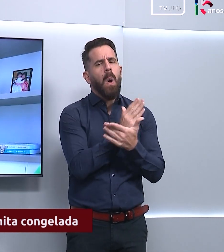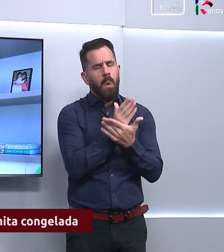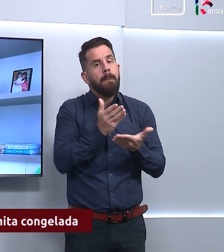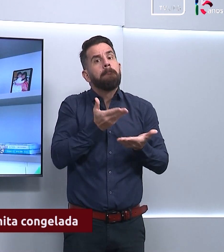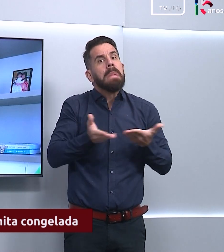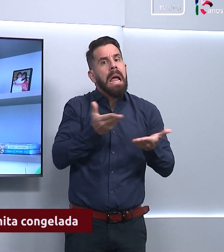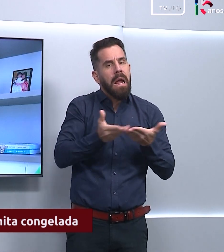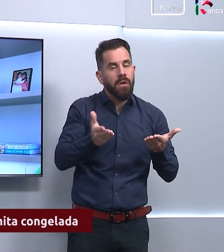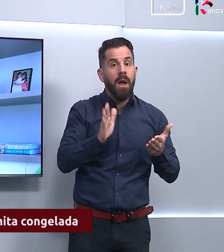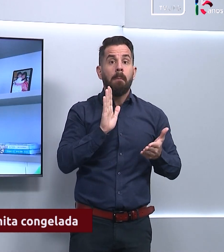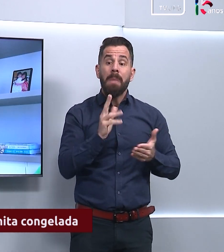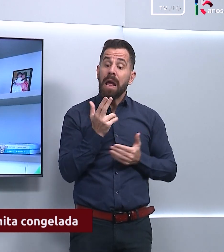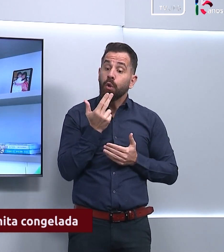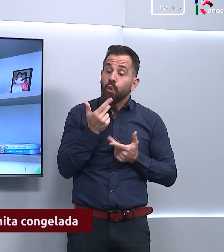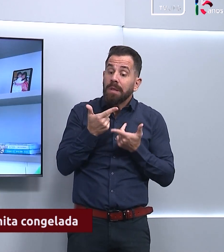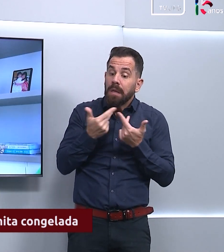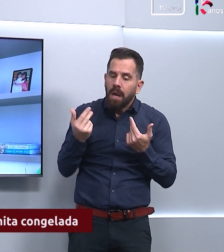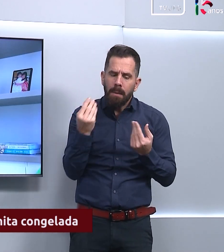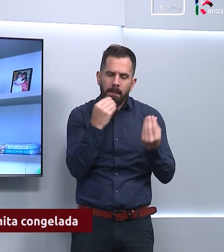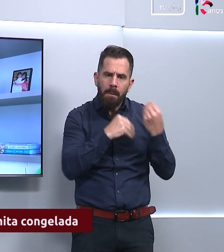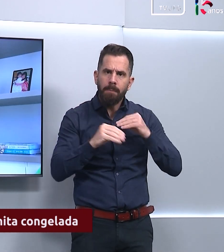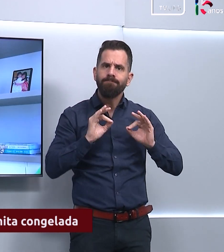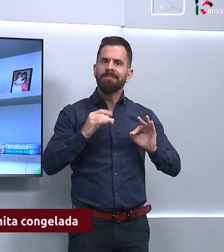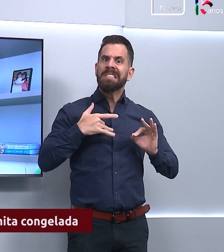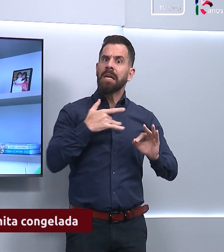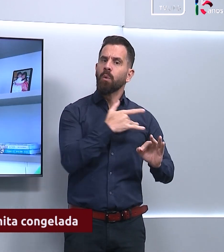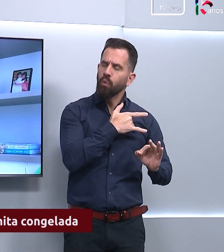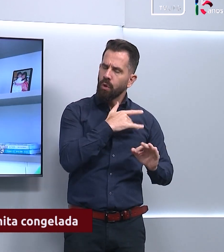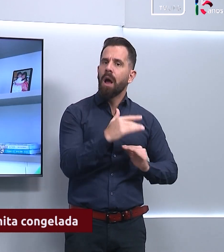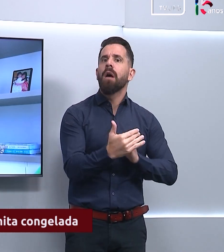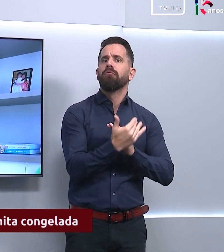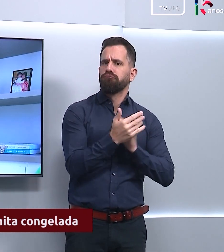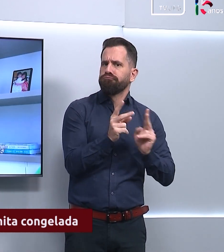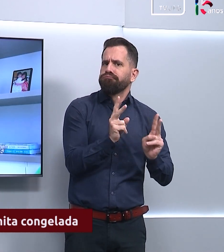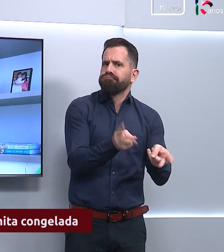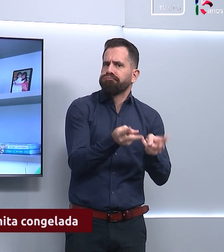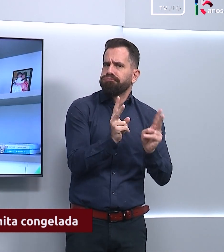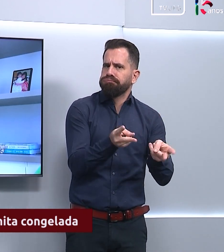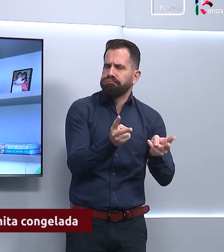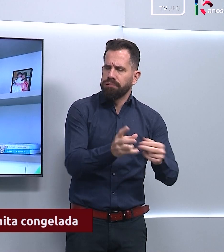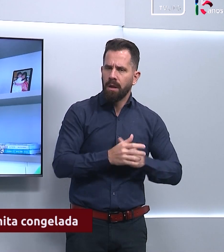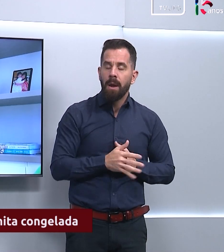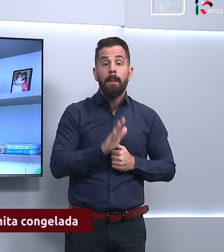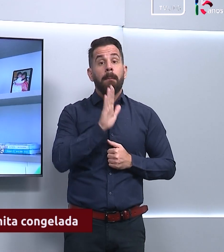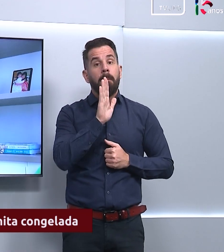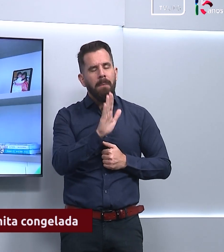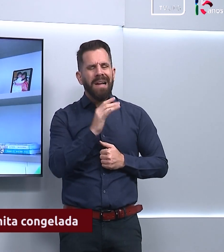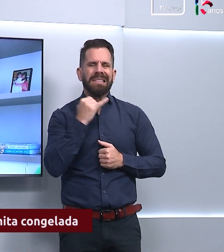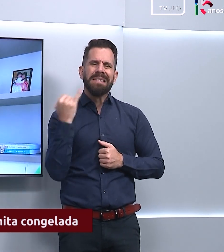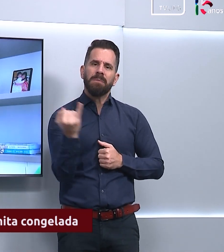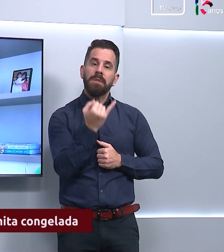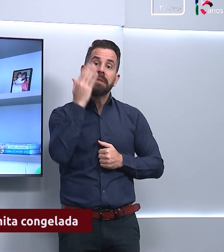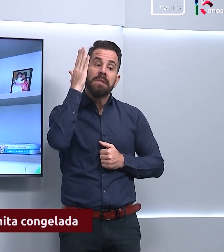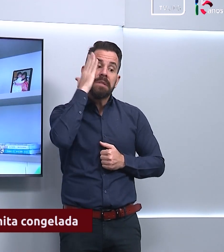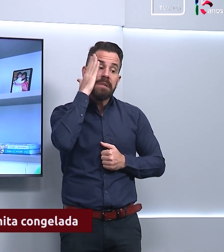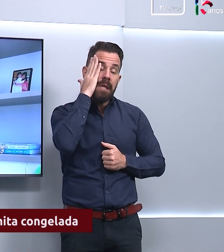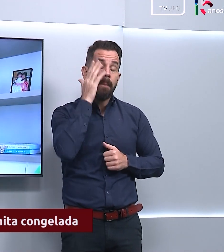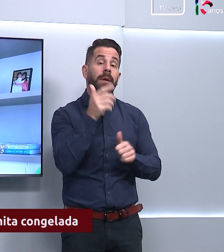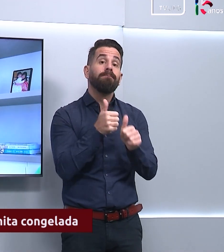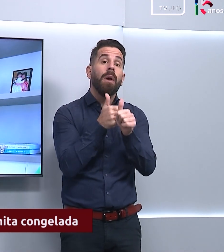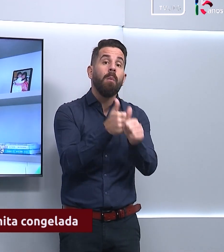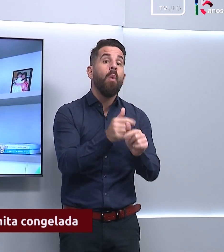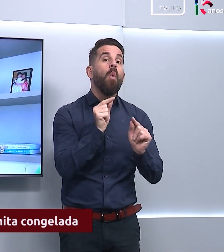nutrientes mesmo, a base deles se mantém. Mas o ideal é que a gente sempre acompanhe o prazo de